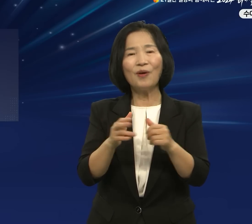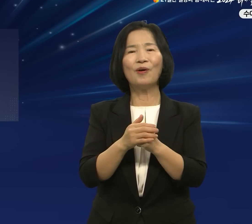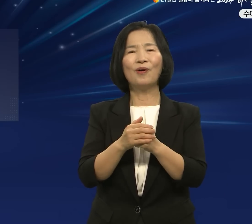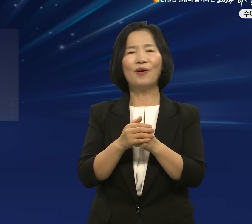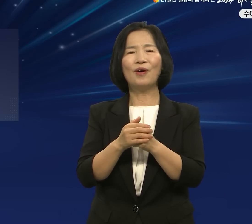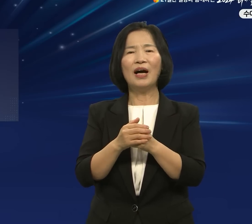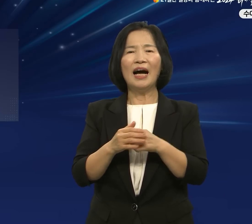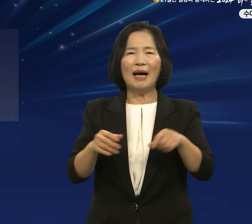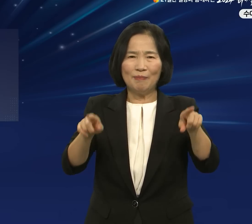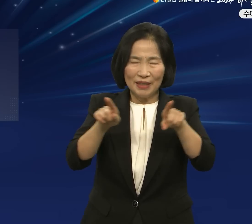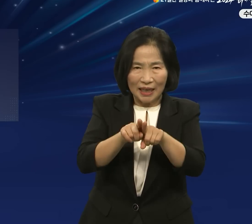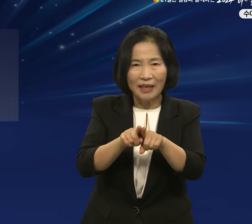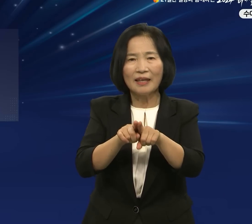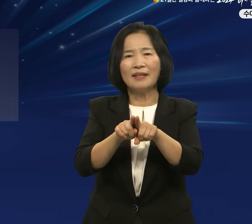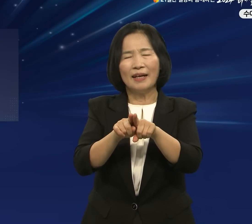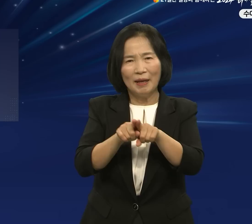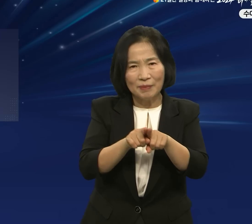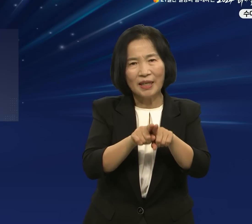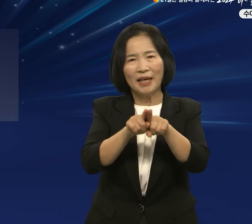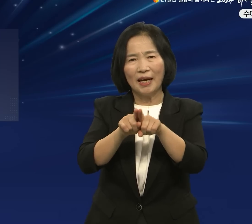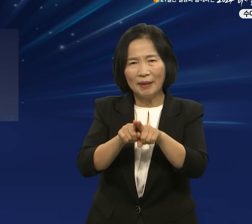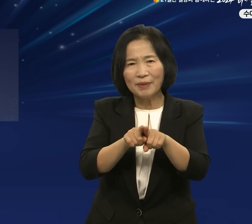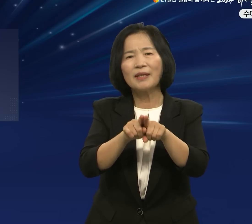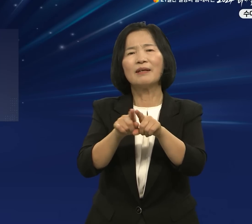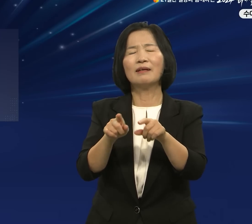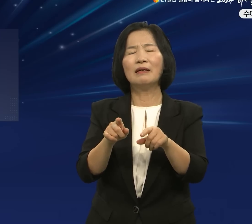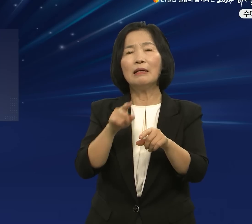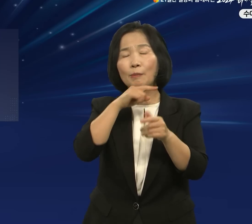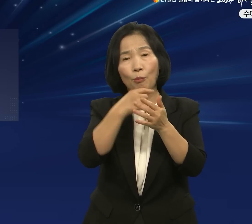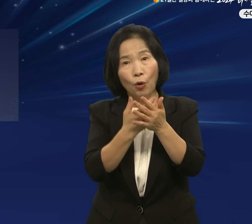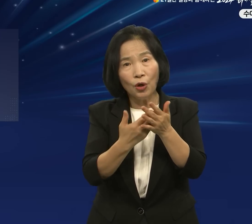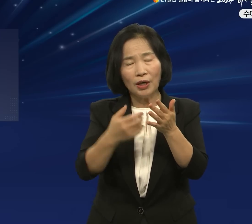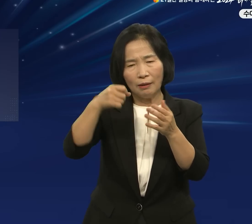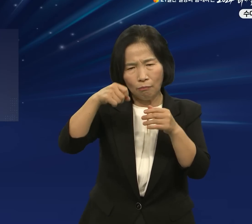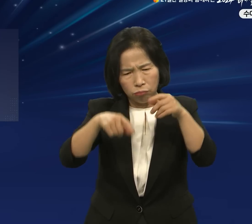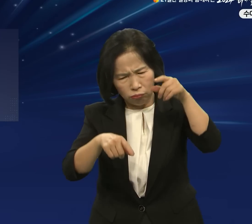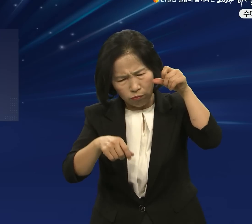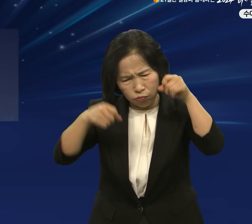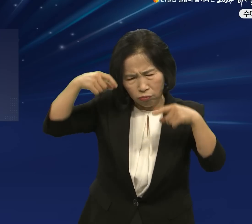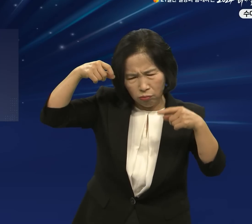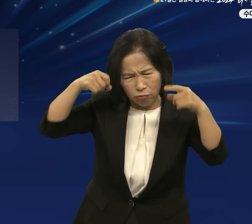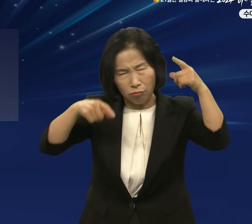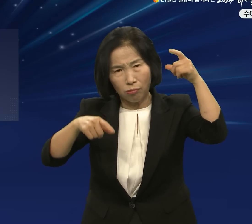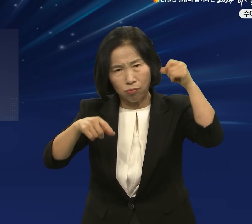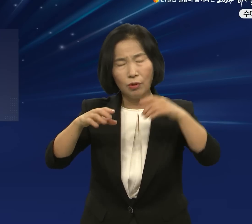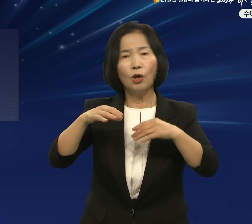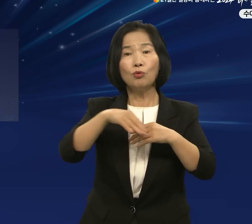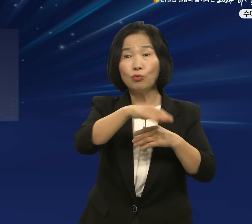뚝뚝 떨어져서 구원의 백성으로 빚고 계십니다.